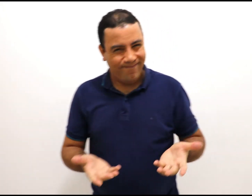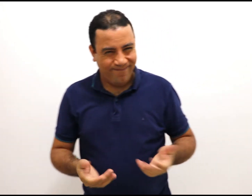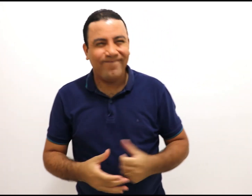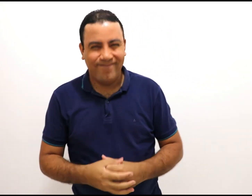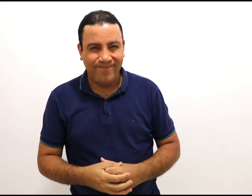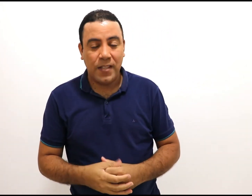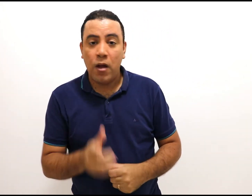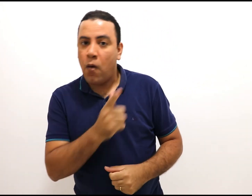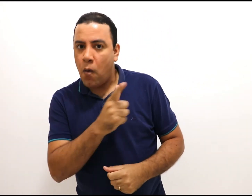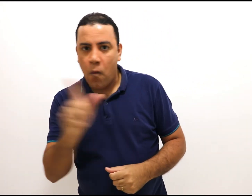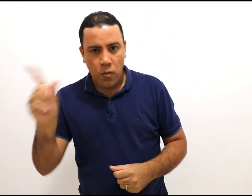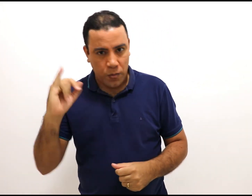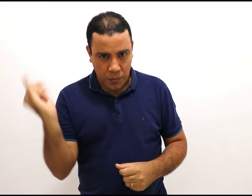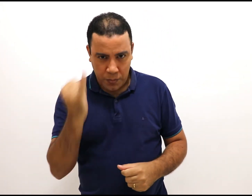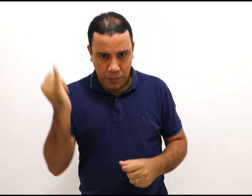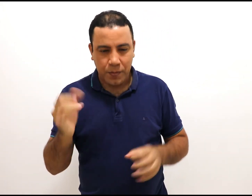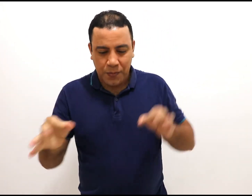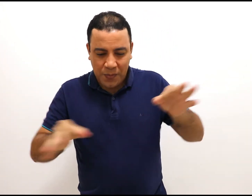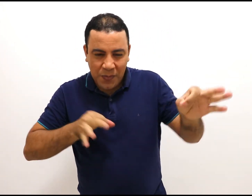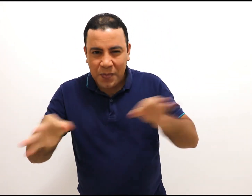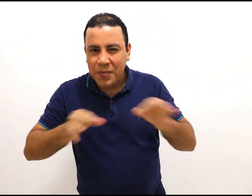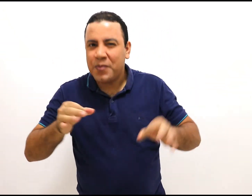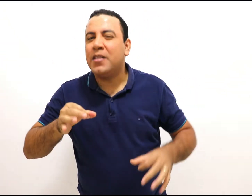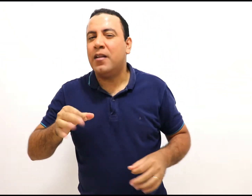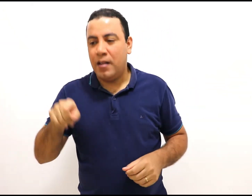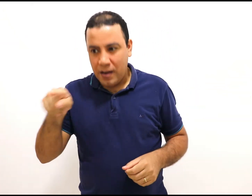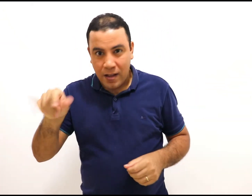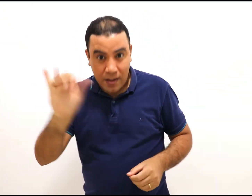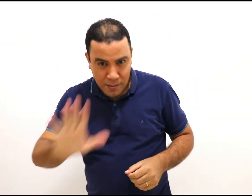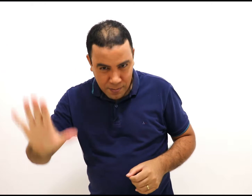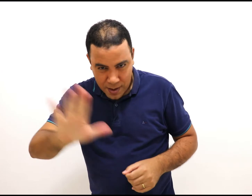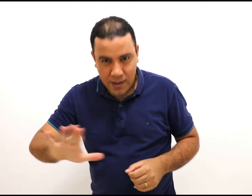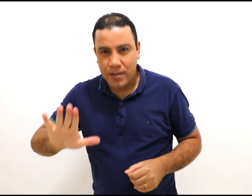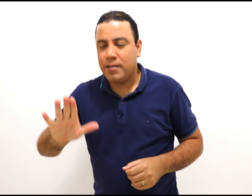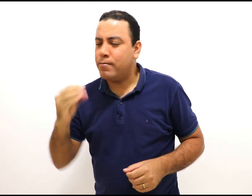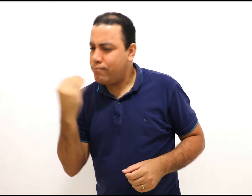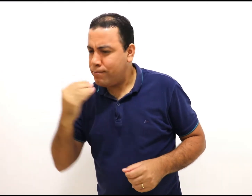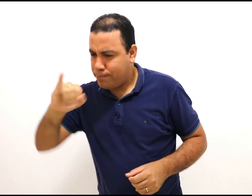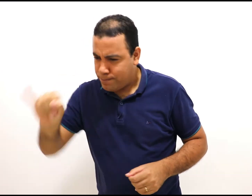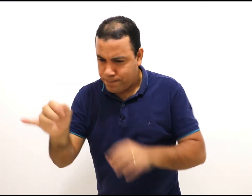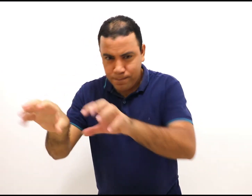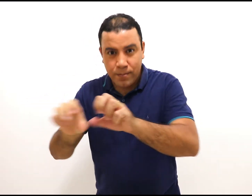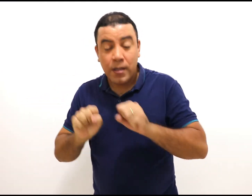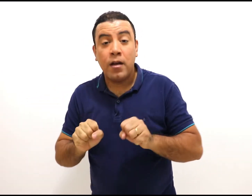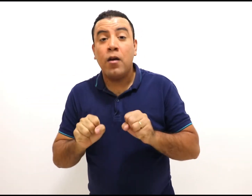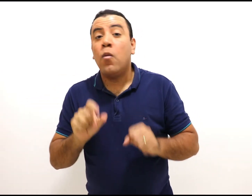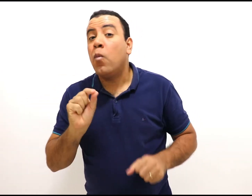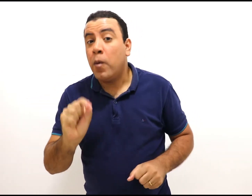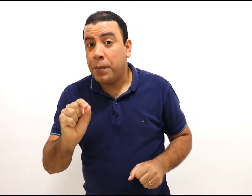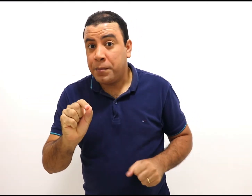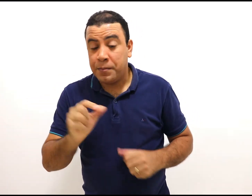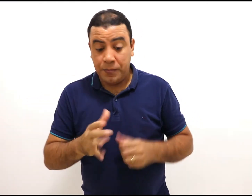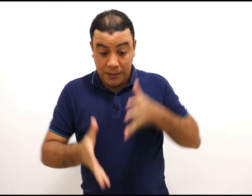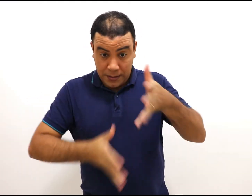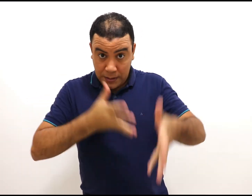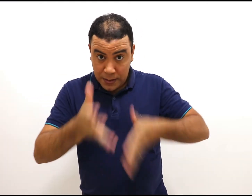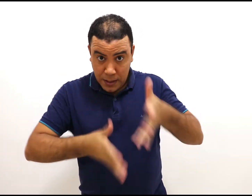ser aproveitar o fato de que a articulação em Libras permite fotografar as